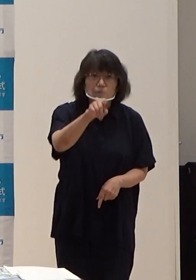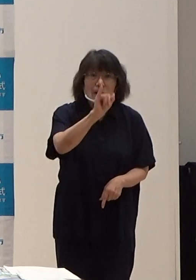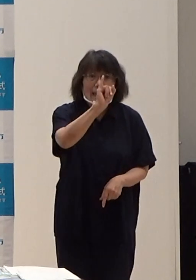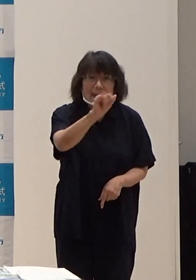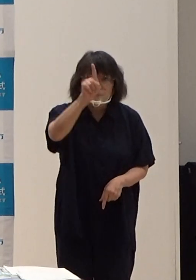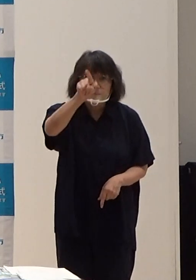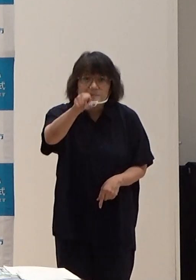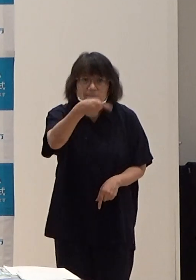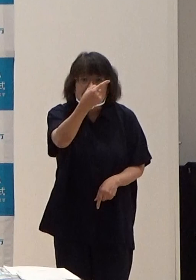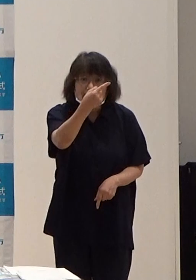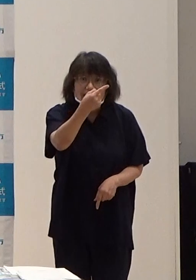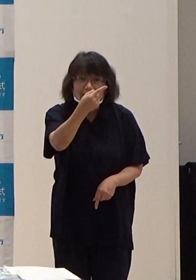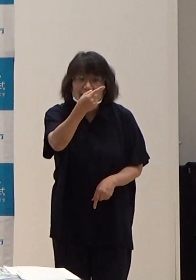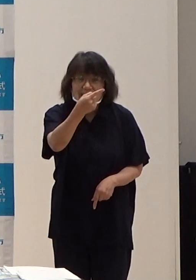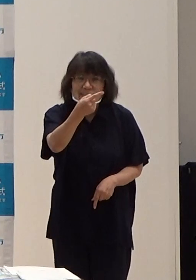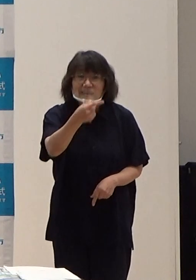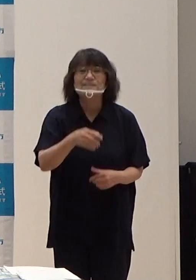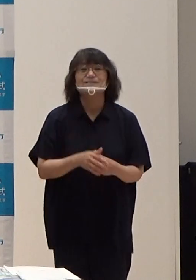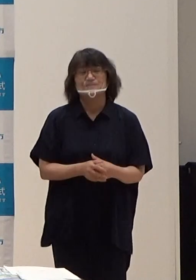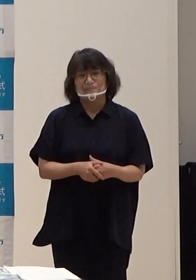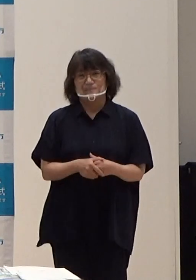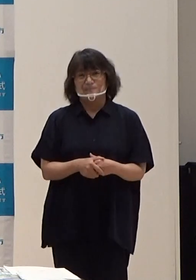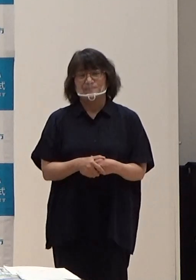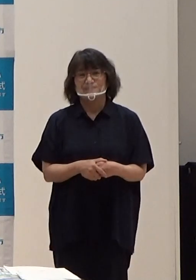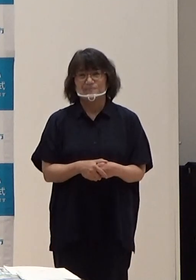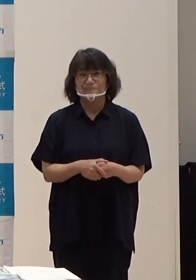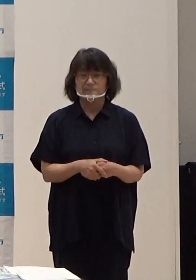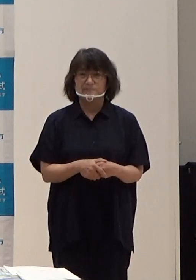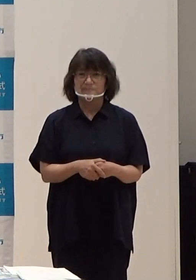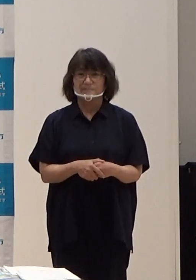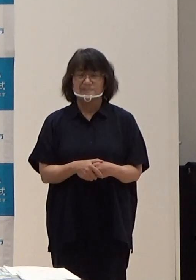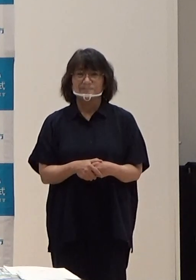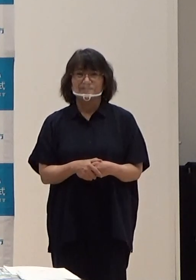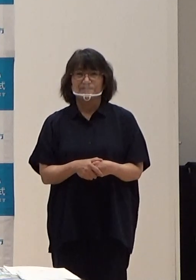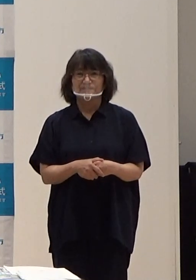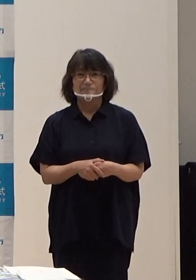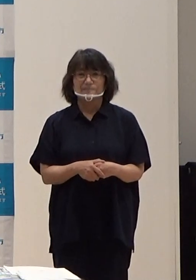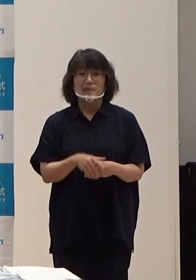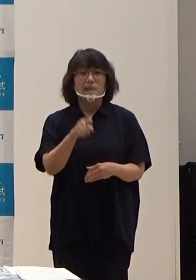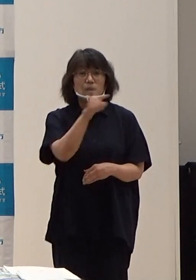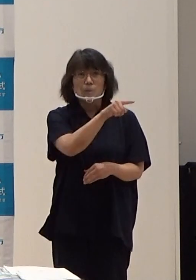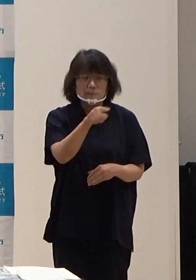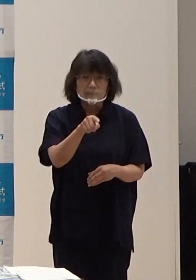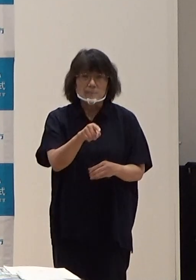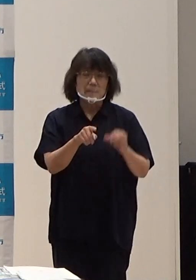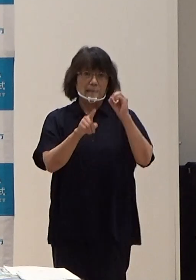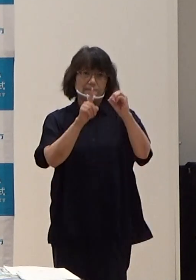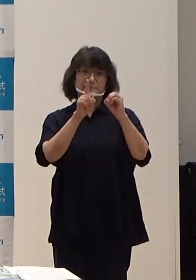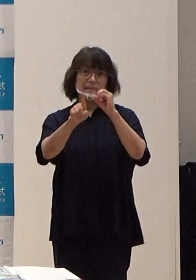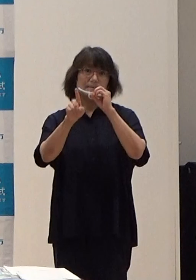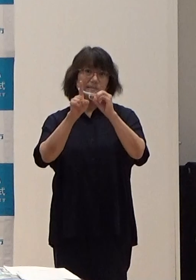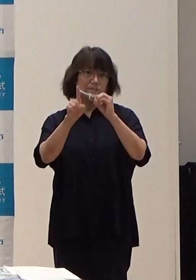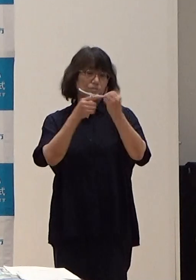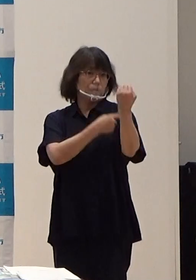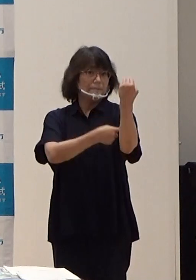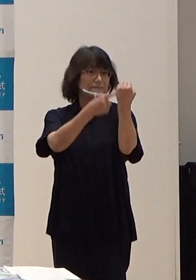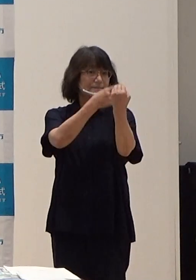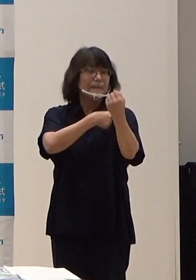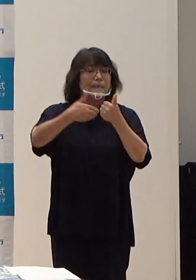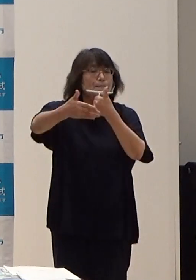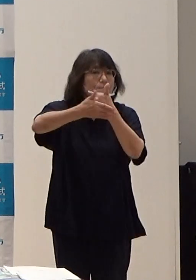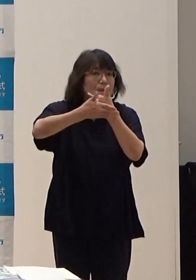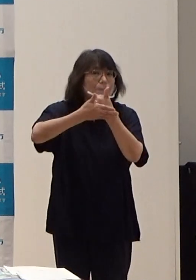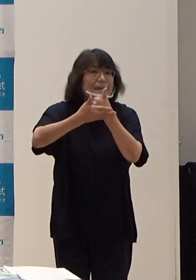ね、ぜひ郡山市のデジタルパワーになっていただきたいということ